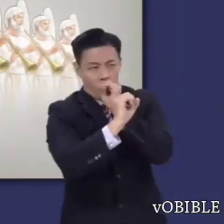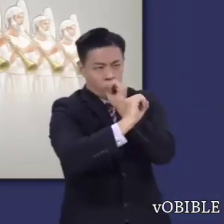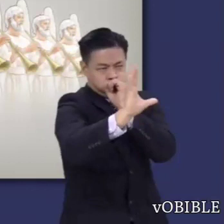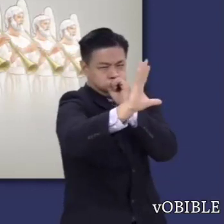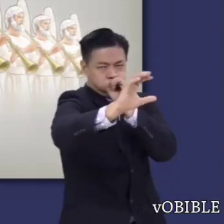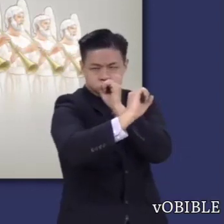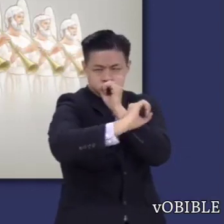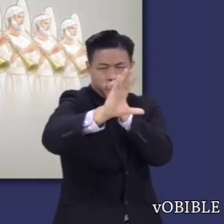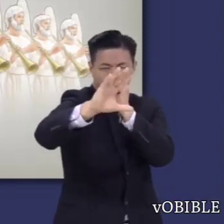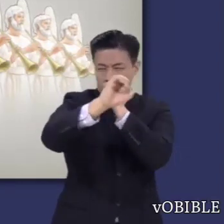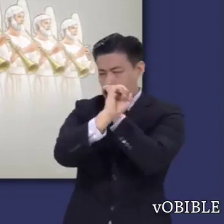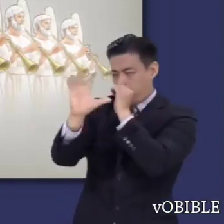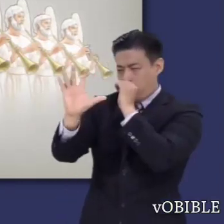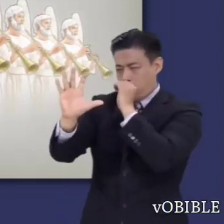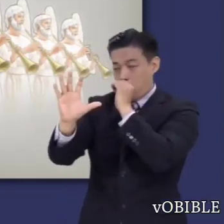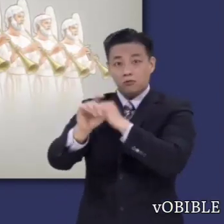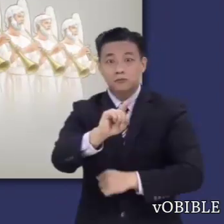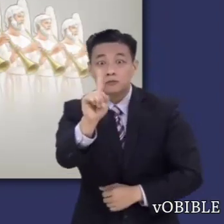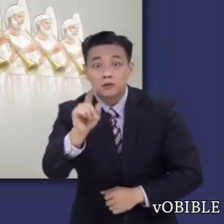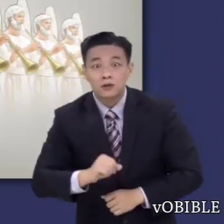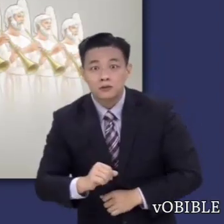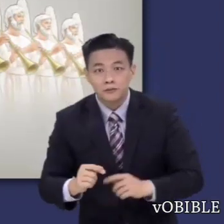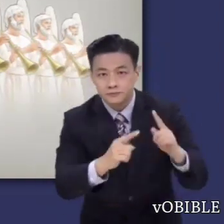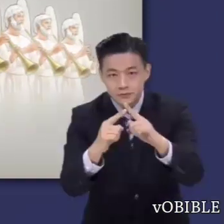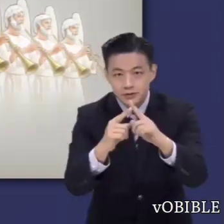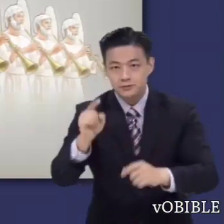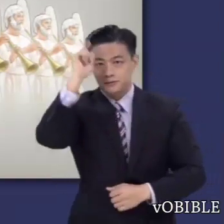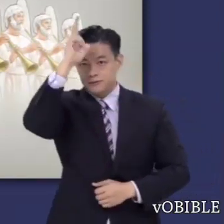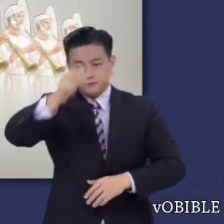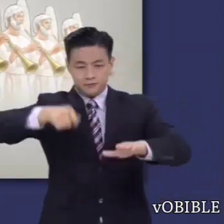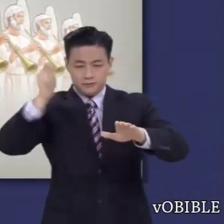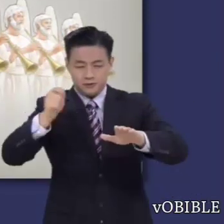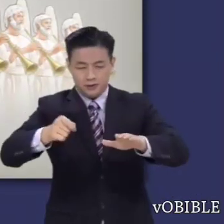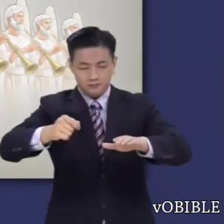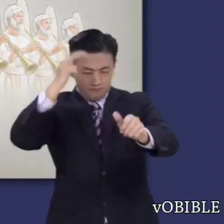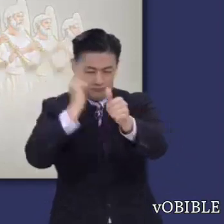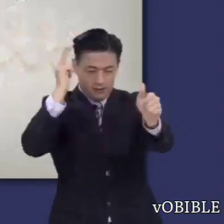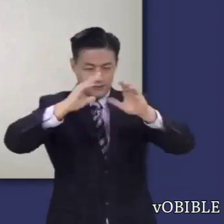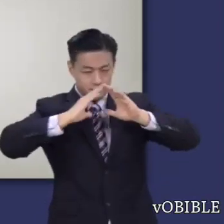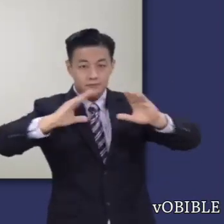号筒，他们吹响号筒，宣布上帝对人类的判决。